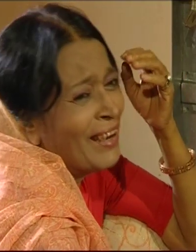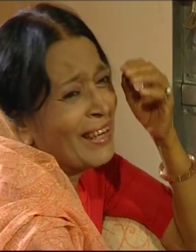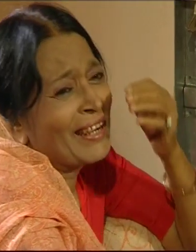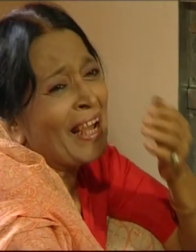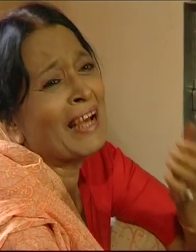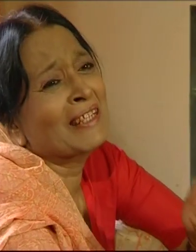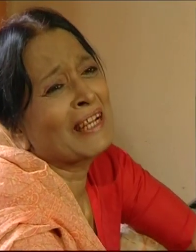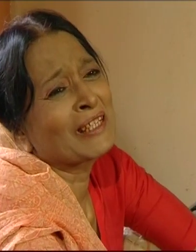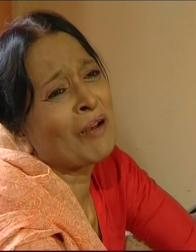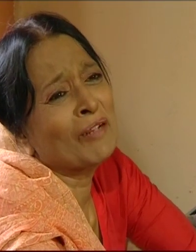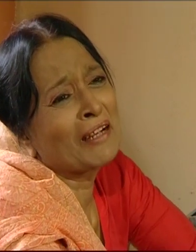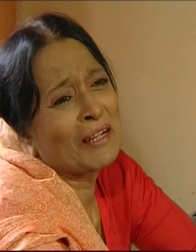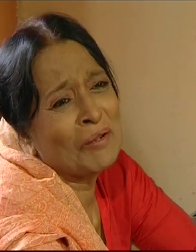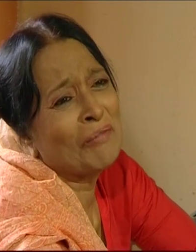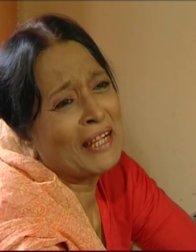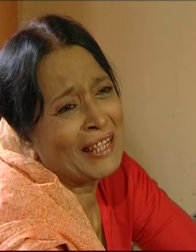अरे कैसे सब्र करूं बेटे,